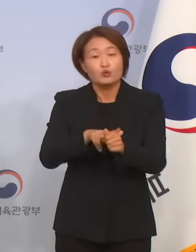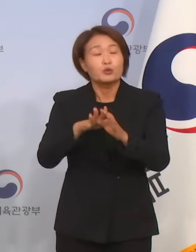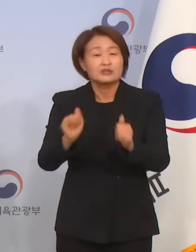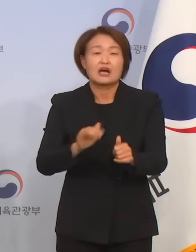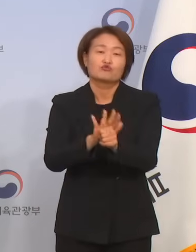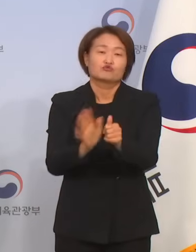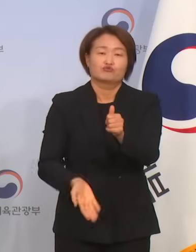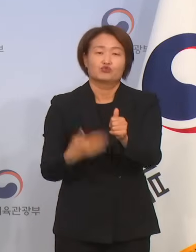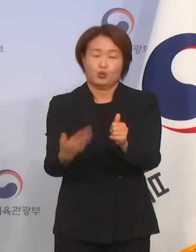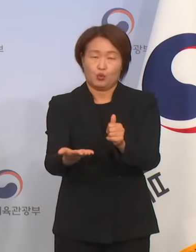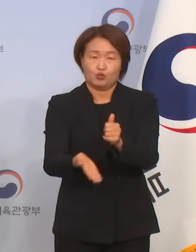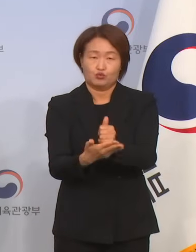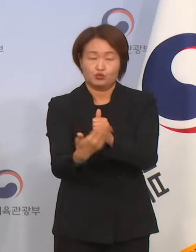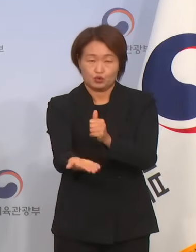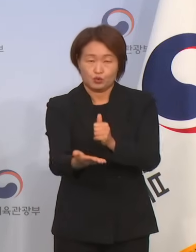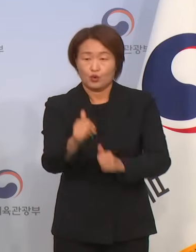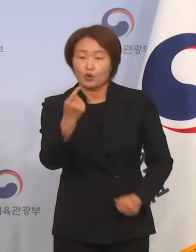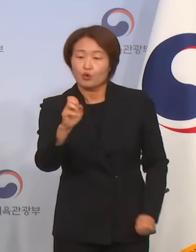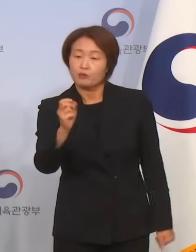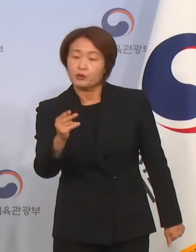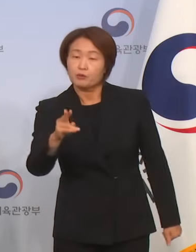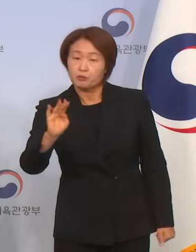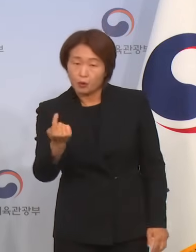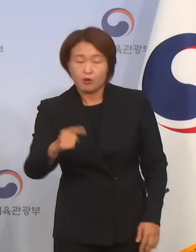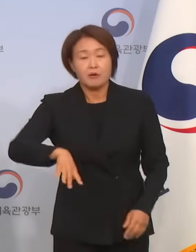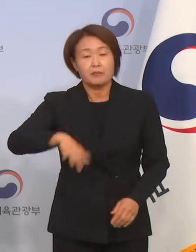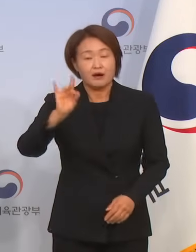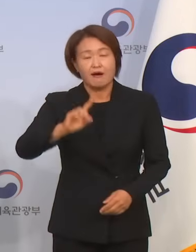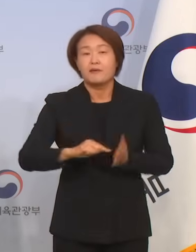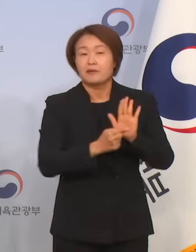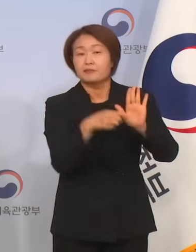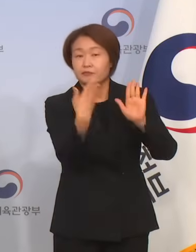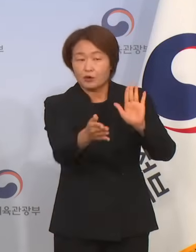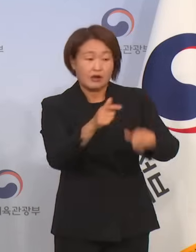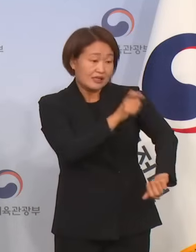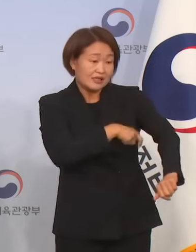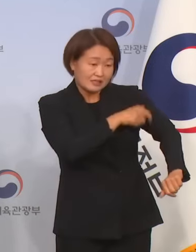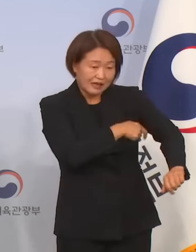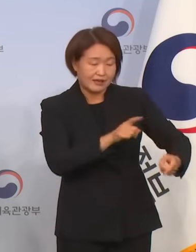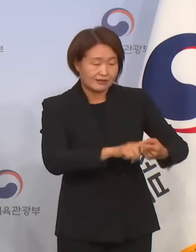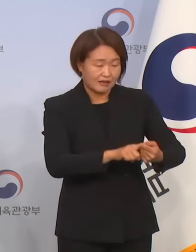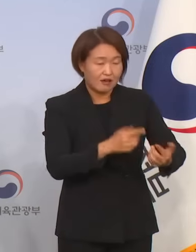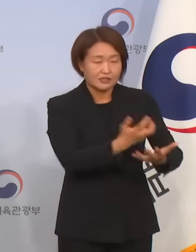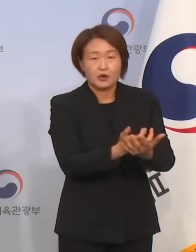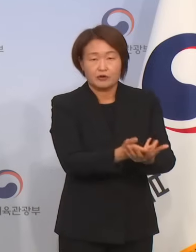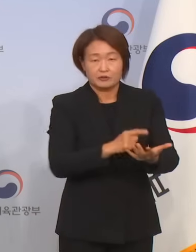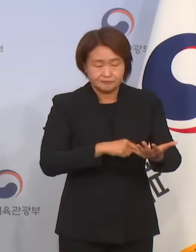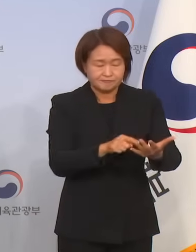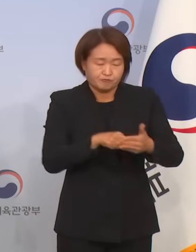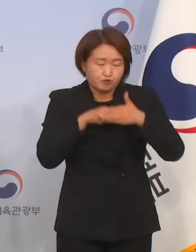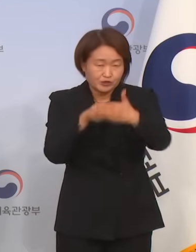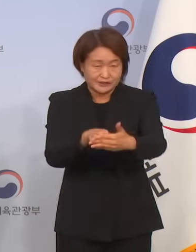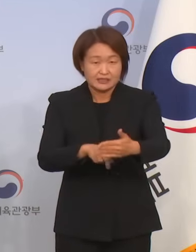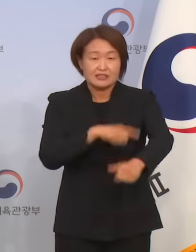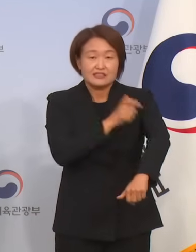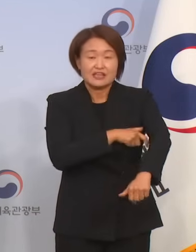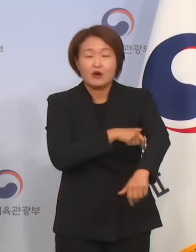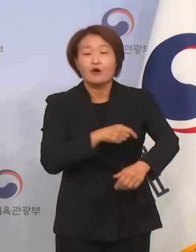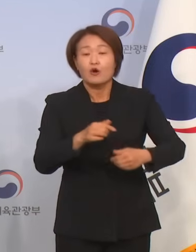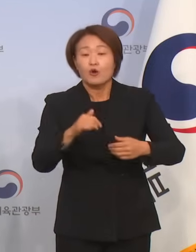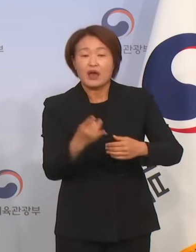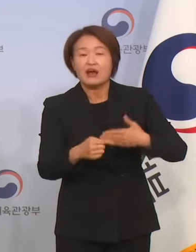추천하였습니다. 홍명보를 감독으로 내정 발표하고 이사회 서민 결의를 추진하여 이사회를